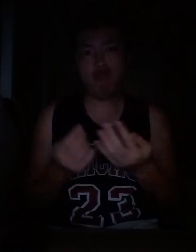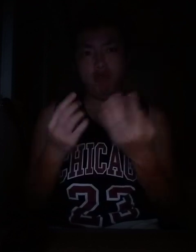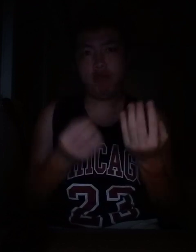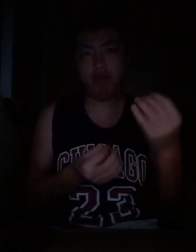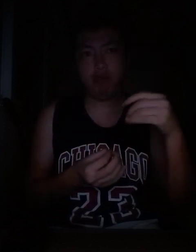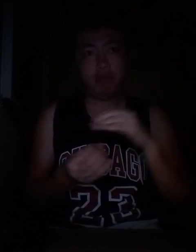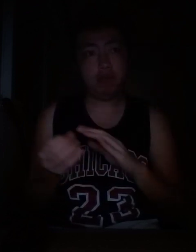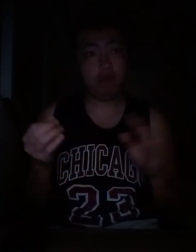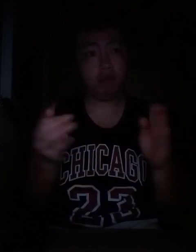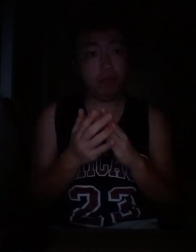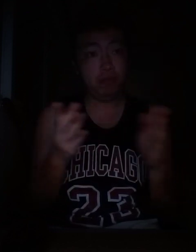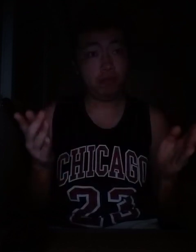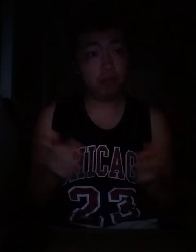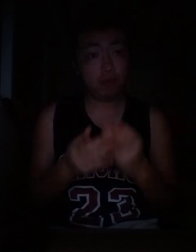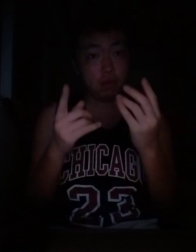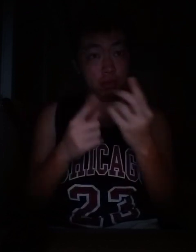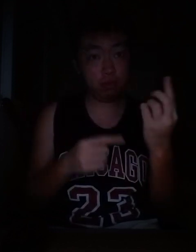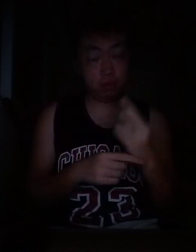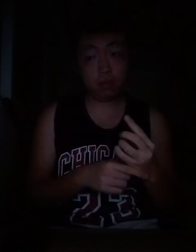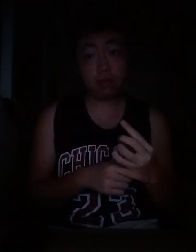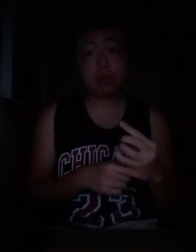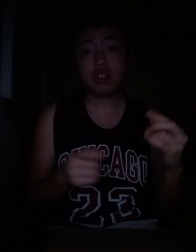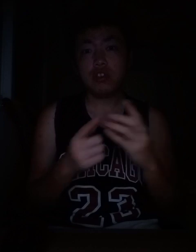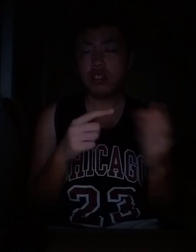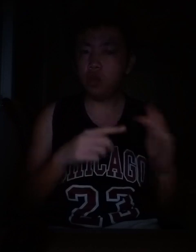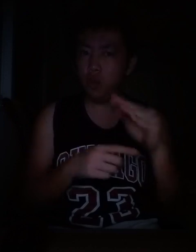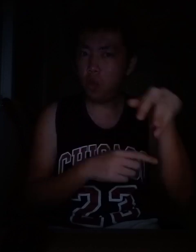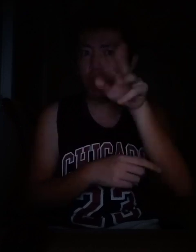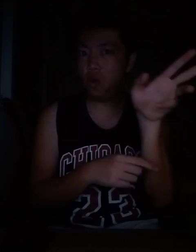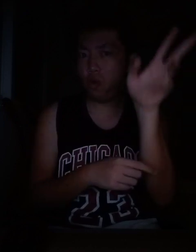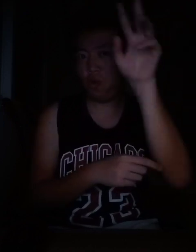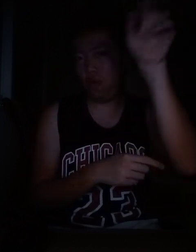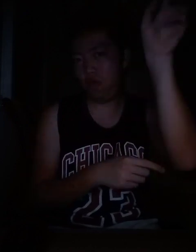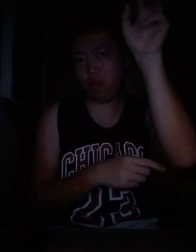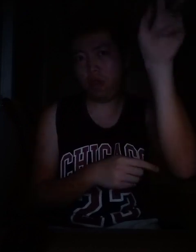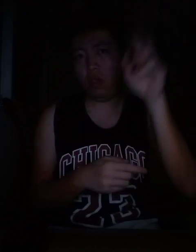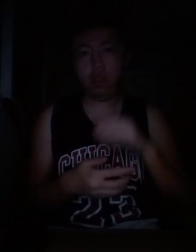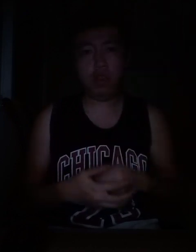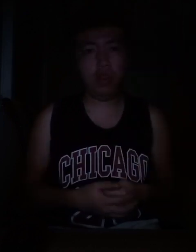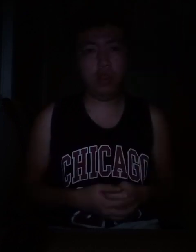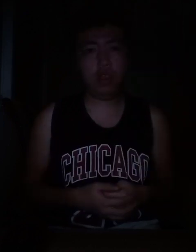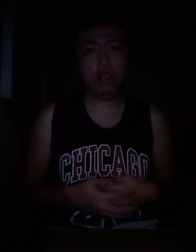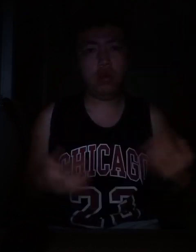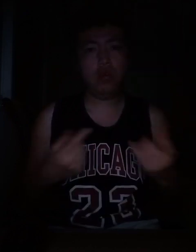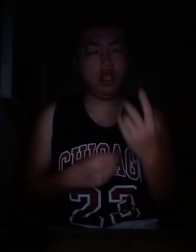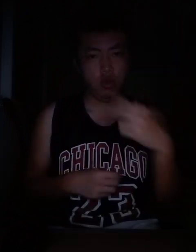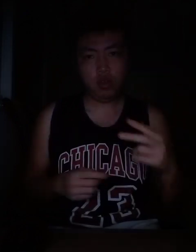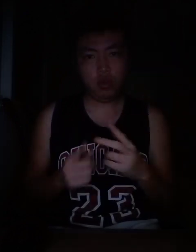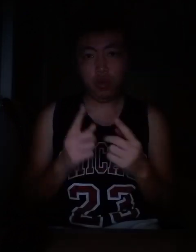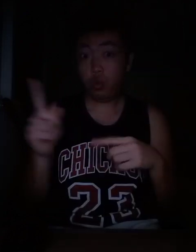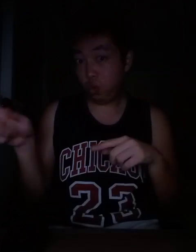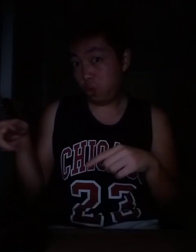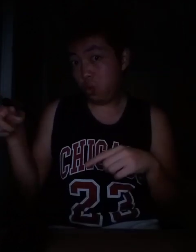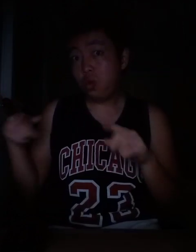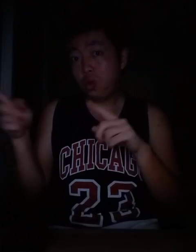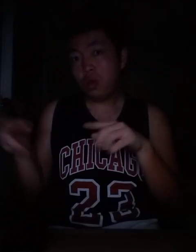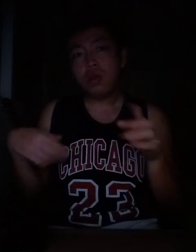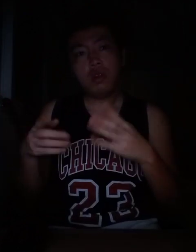달리 한반도 쪽으로 방향을 틀어 북서진하고 있습니다. 태풍 카눈의 동쪽에서 아기 태풍인